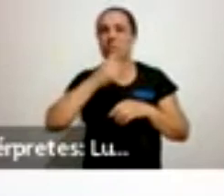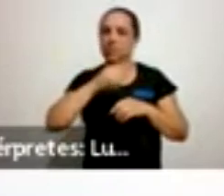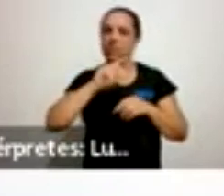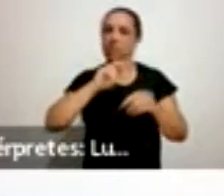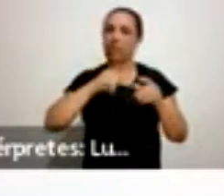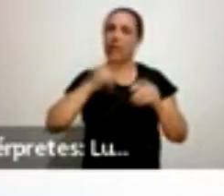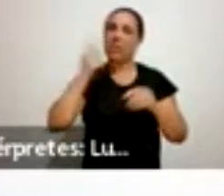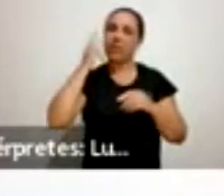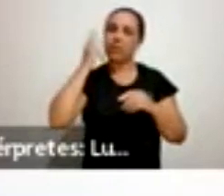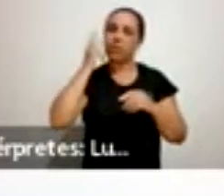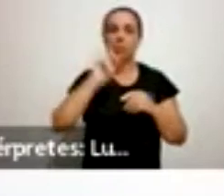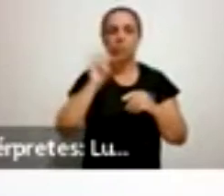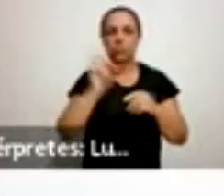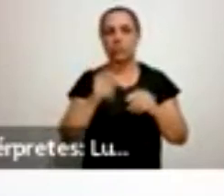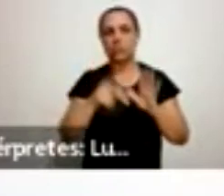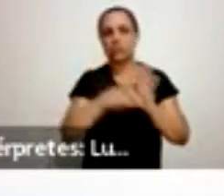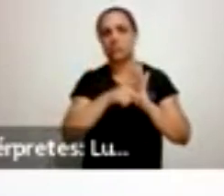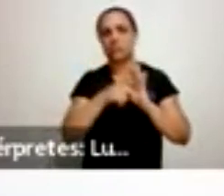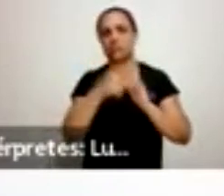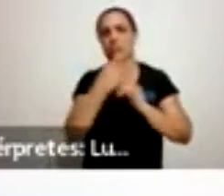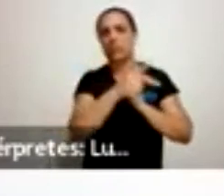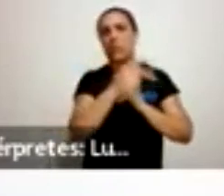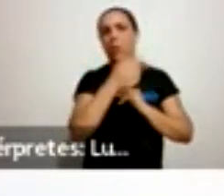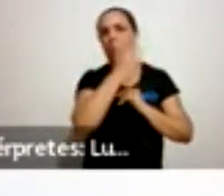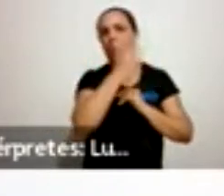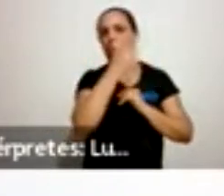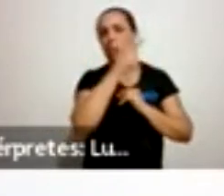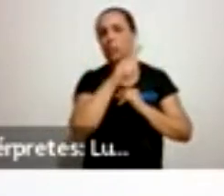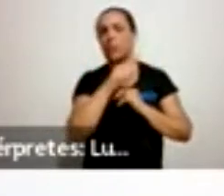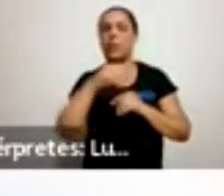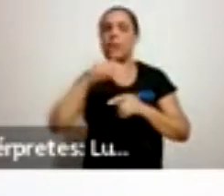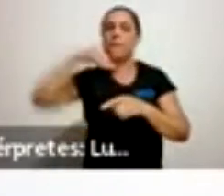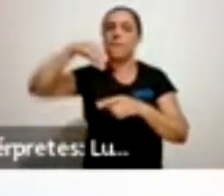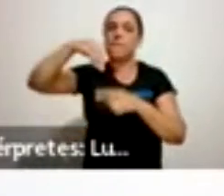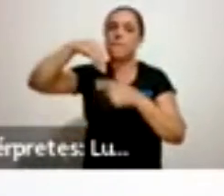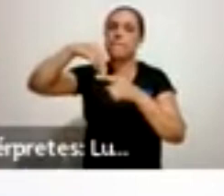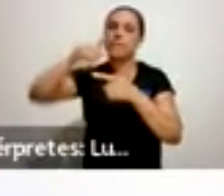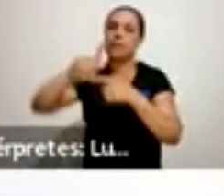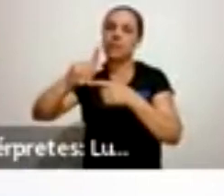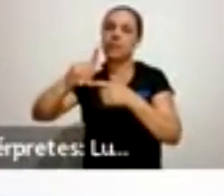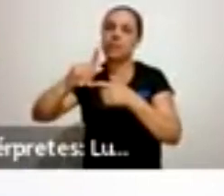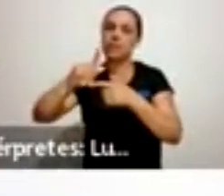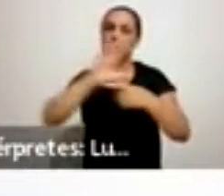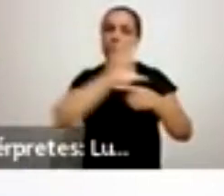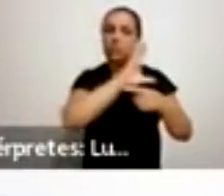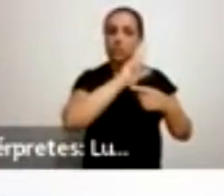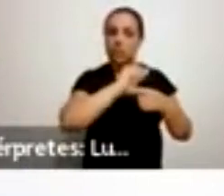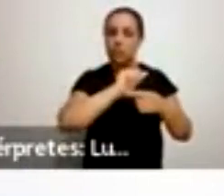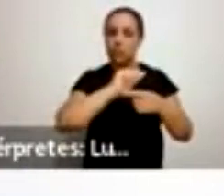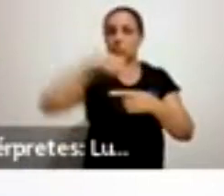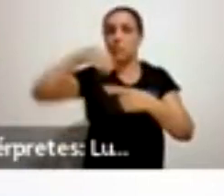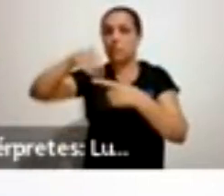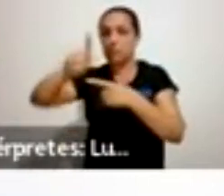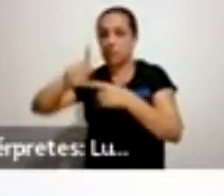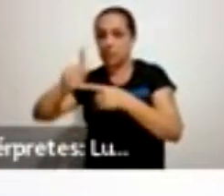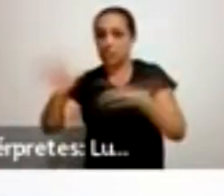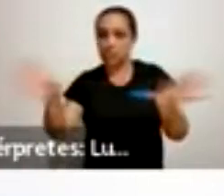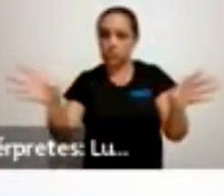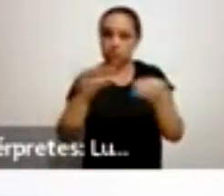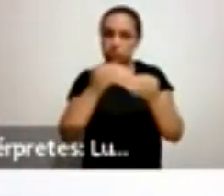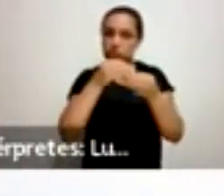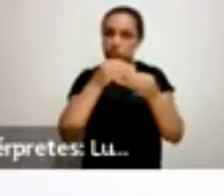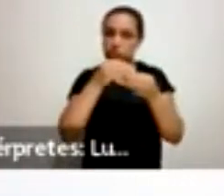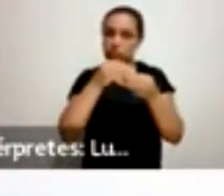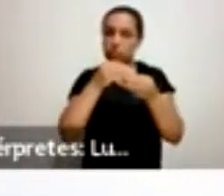é natural. A água nesse formato aqui, com íons de hidroxila, juntando-se com cálcio e magnésio, formando um